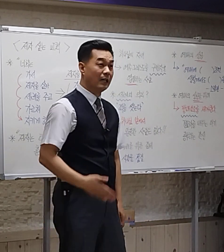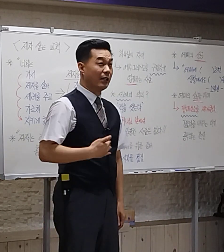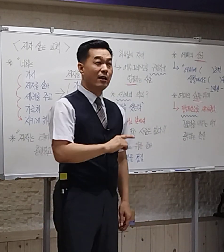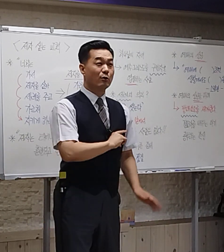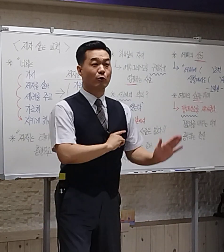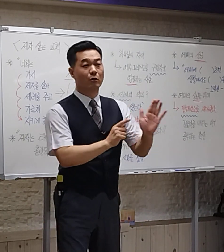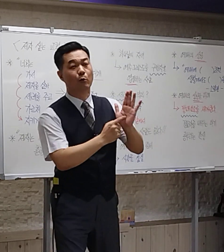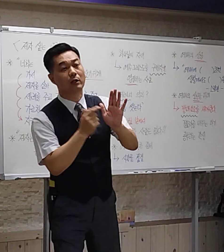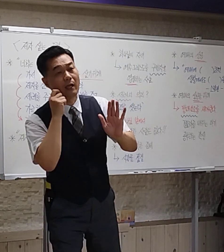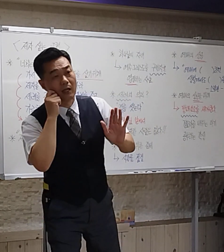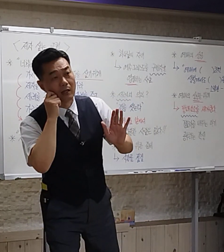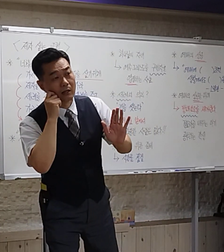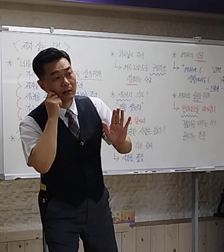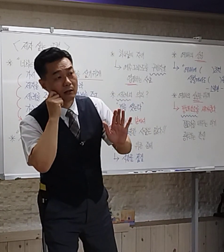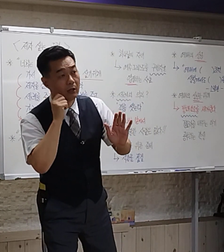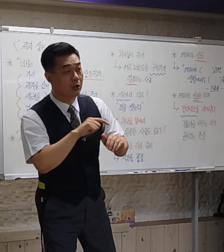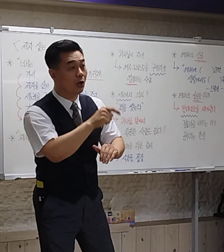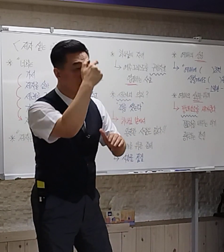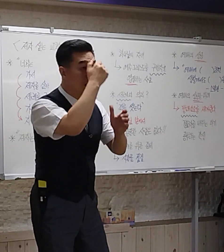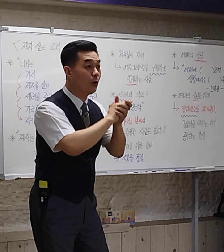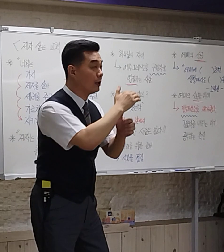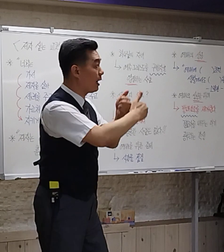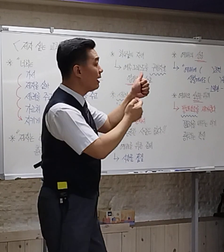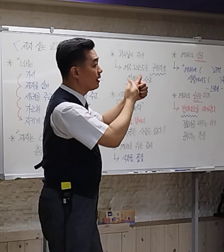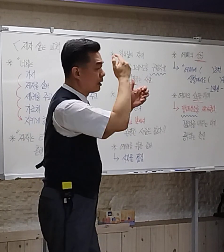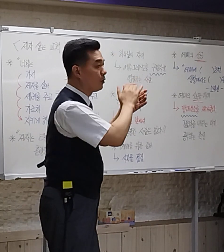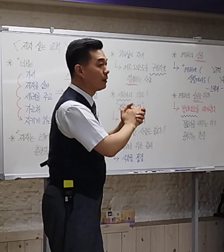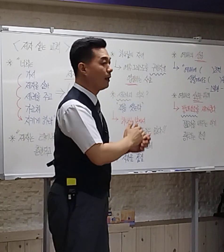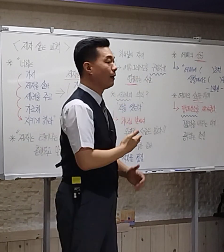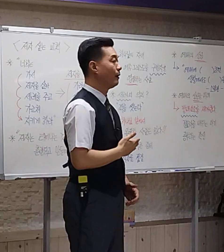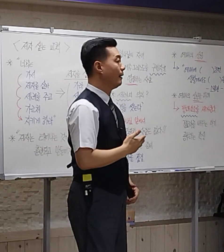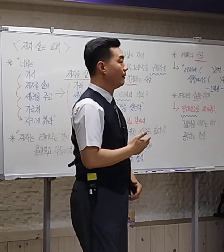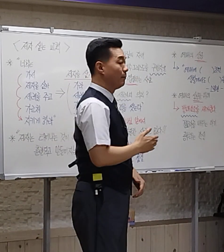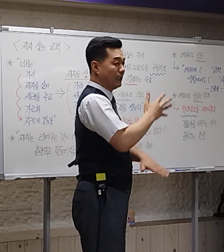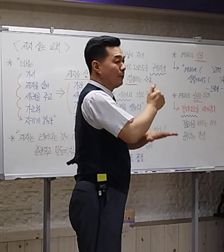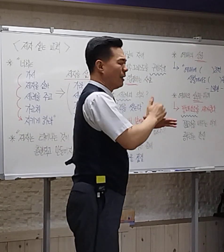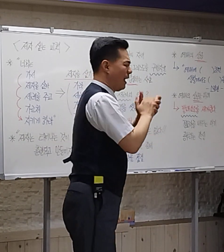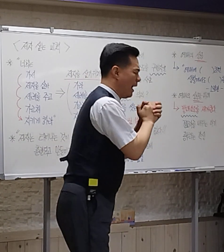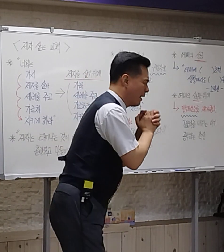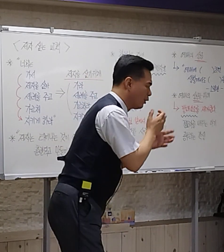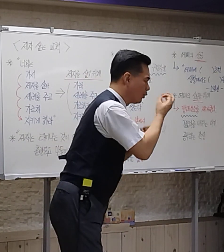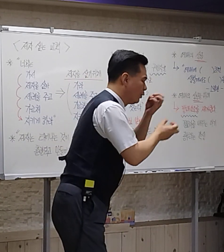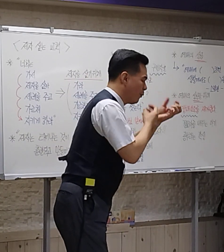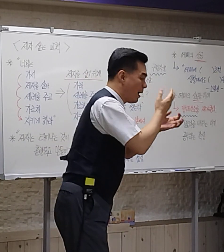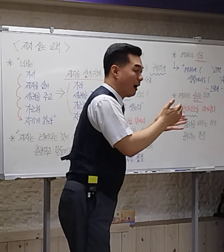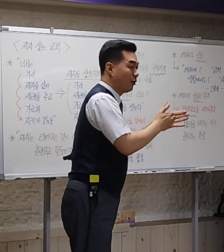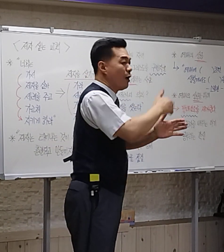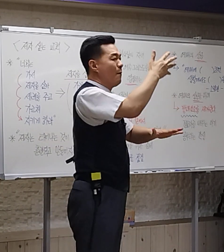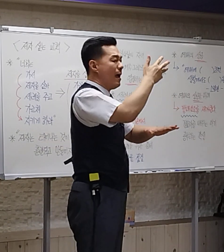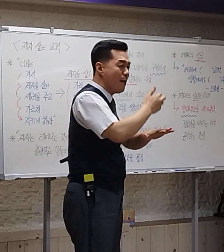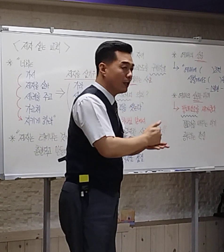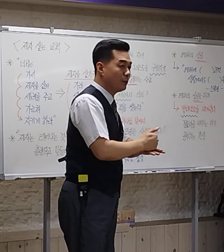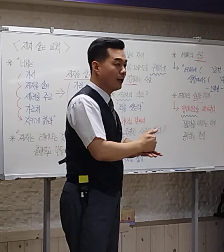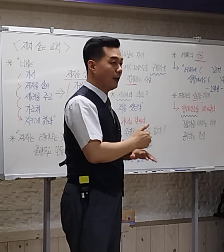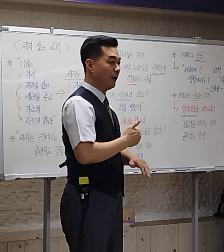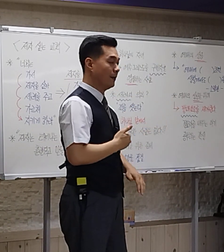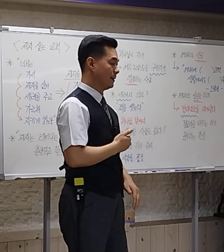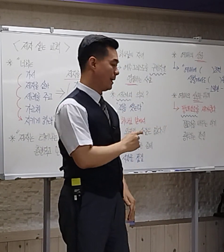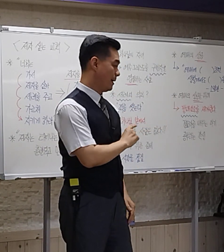내 이름으로는 못해. 여러분 기도할 때, 하나님께 기도할 때 마지막에 다 기도 막 한다고 맨 마지막에 제